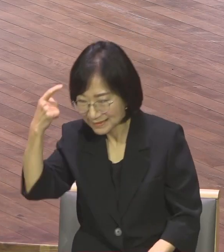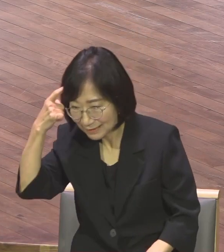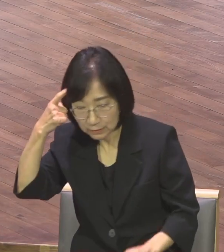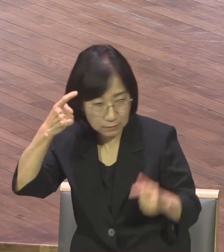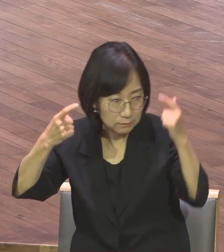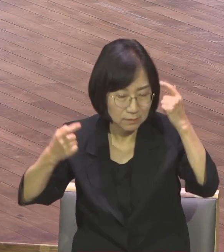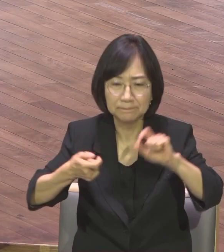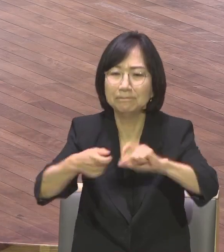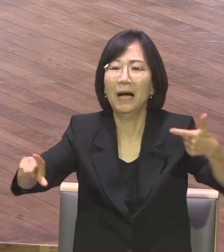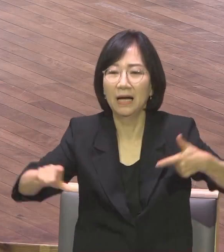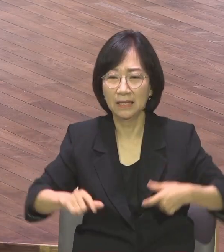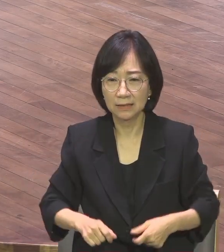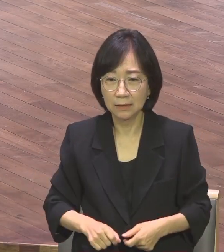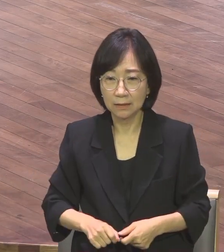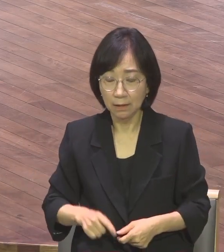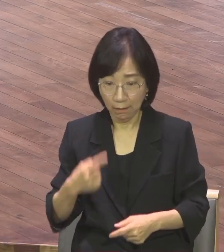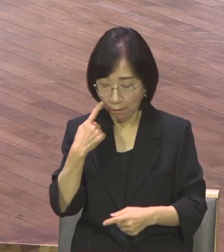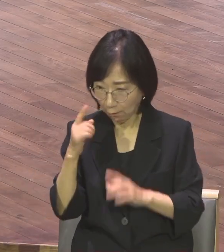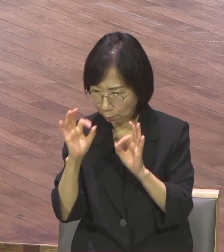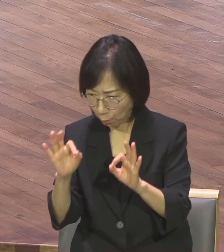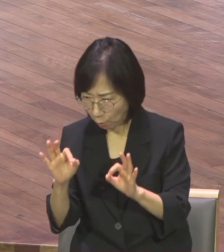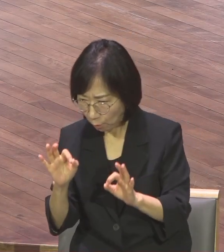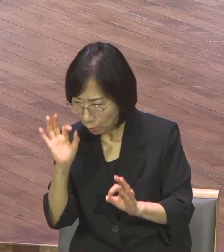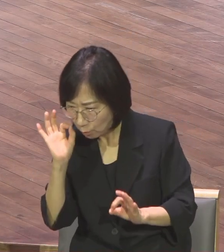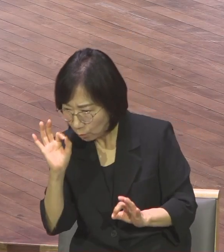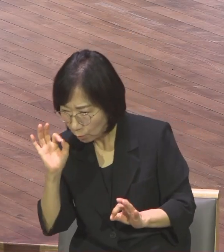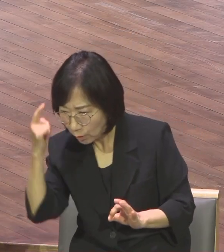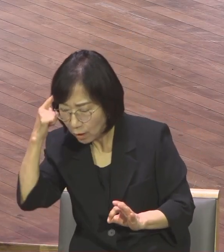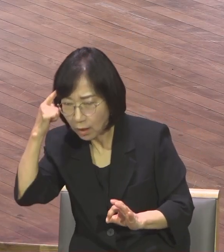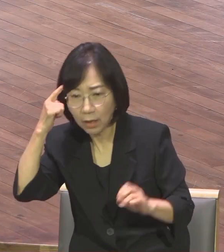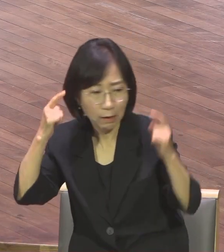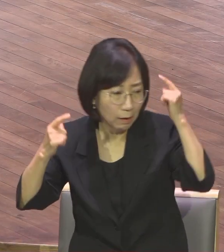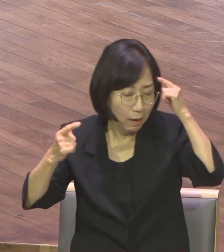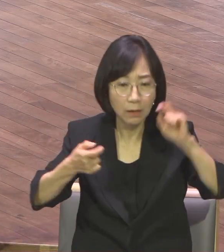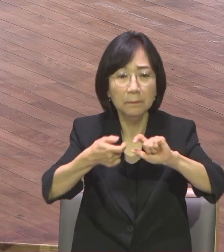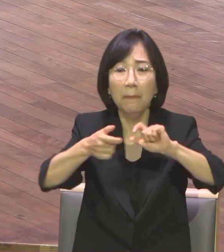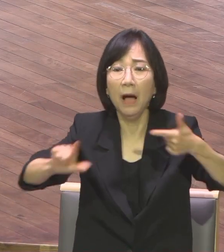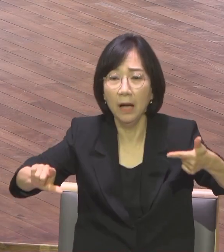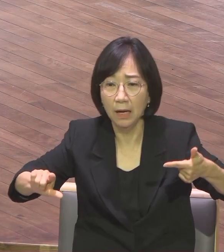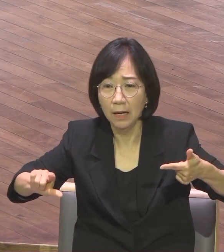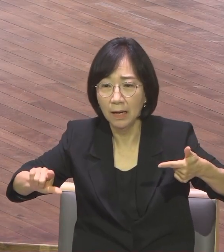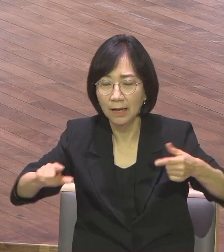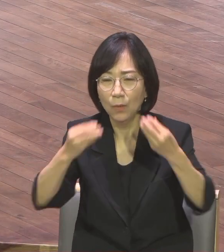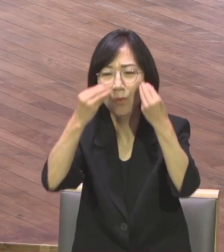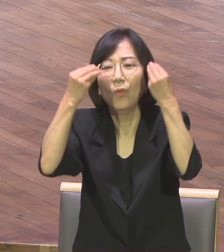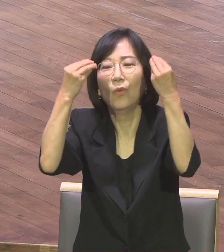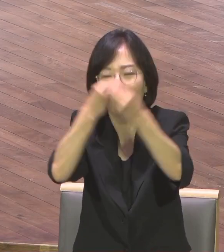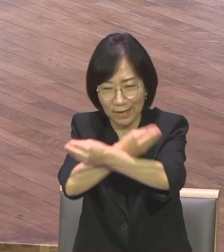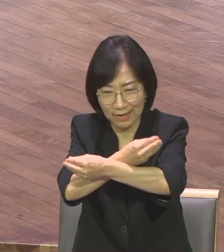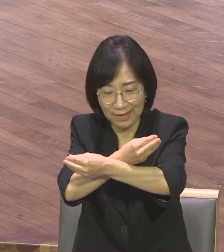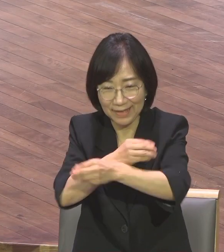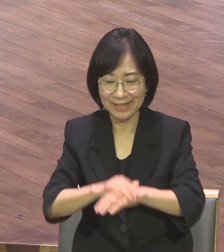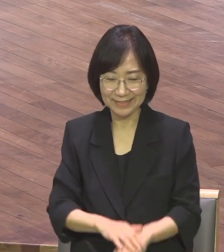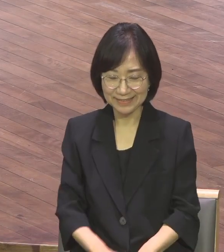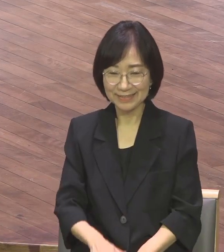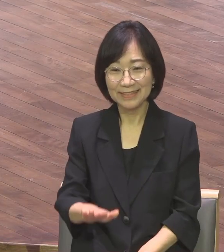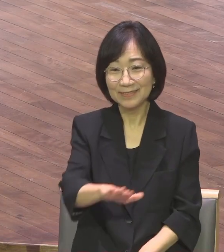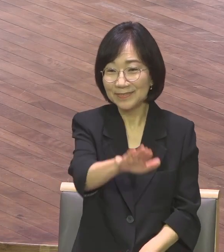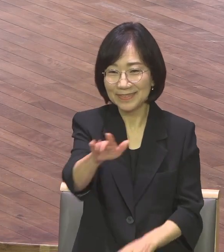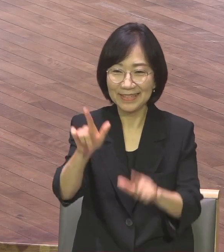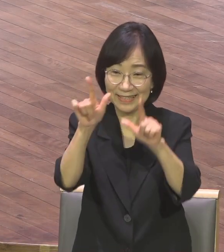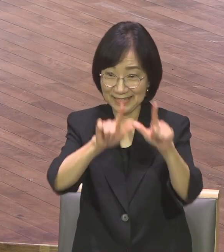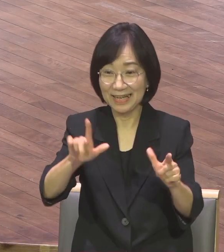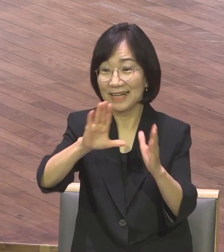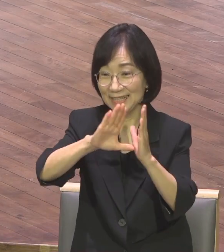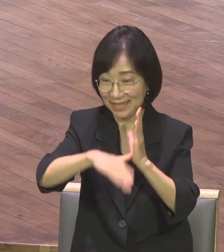사실과 다르게 해석을 하고 이해를 해. 그런데 이런 오해가 우리 인생에서